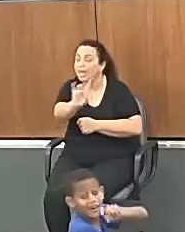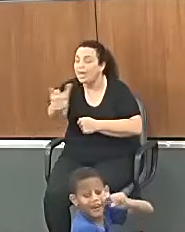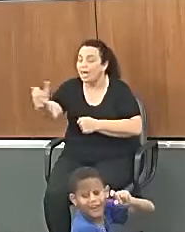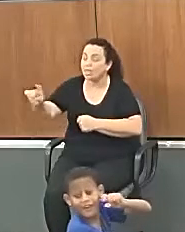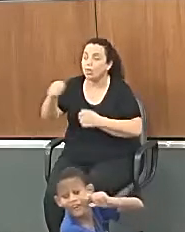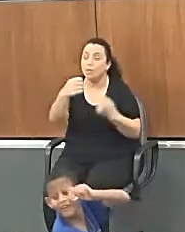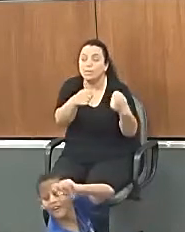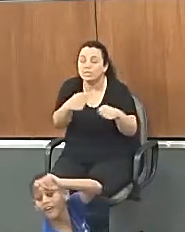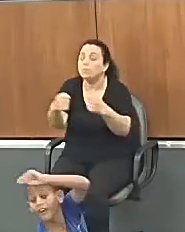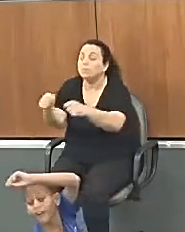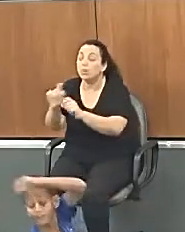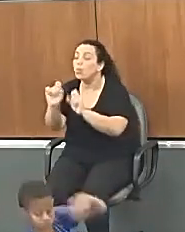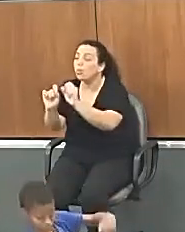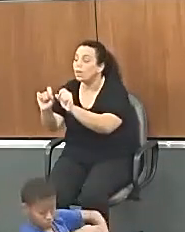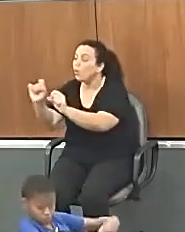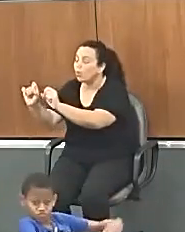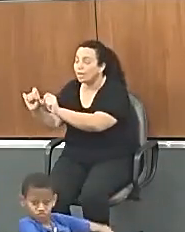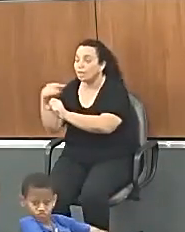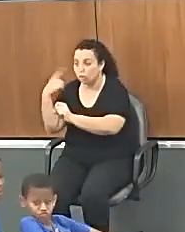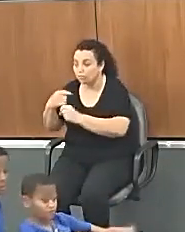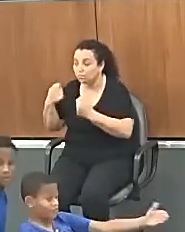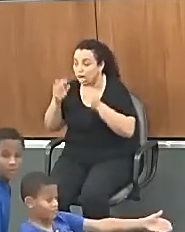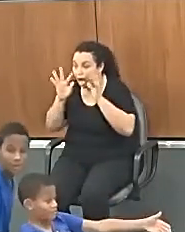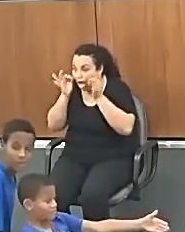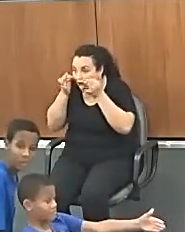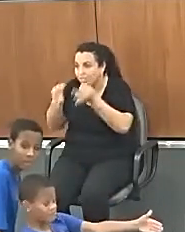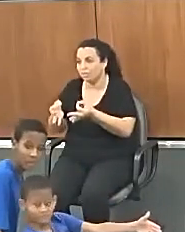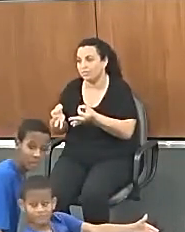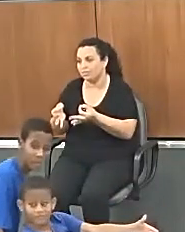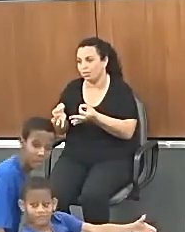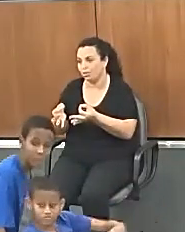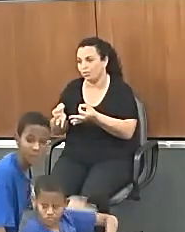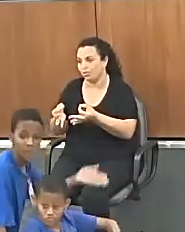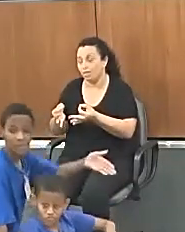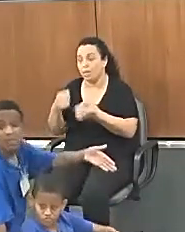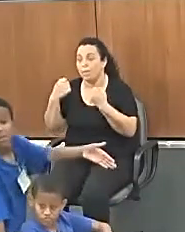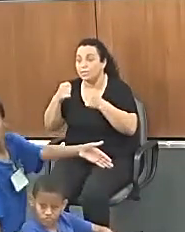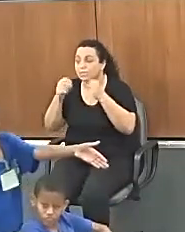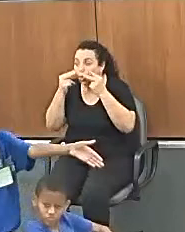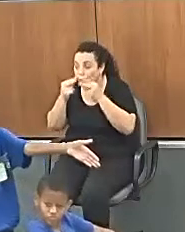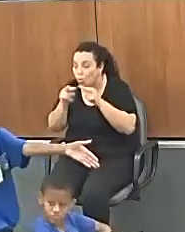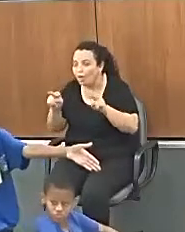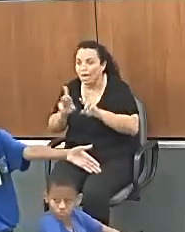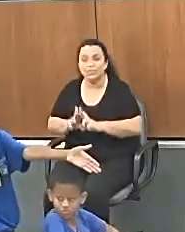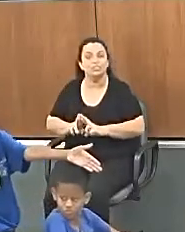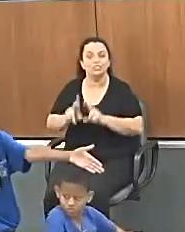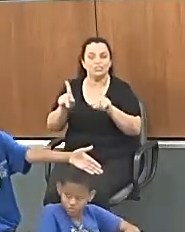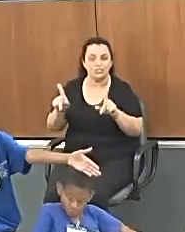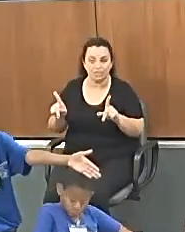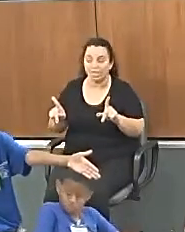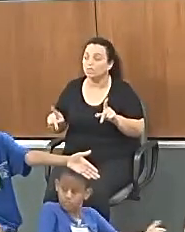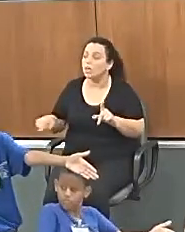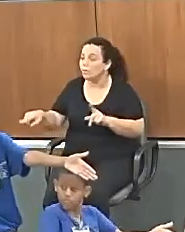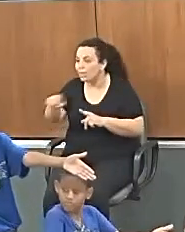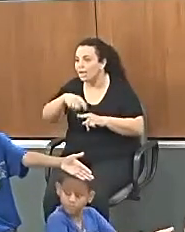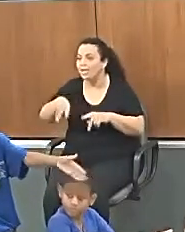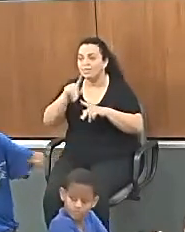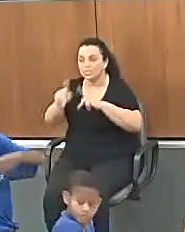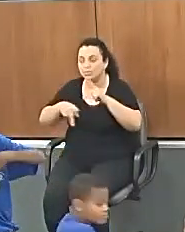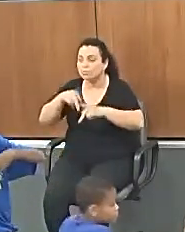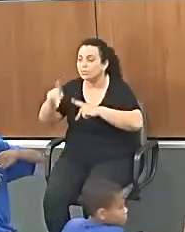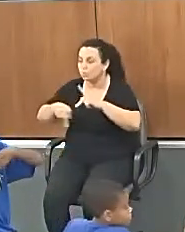isso aquele tempo atrás já passou temos que dar um olhar diferenciado essas pessoas